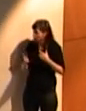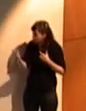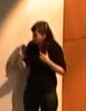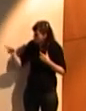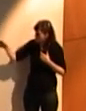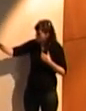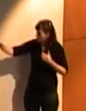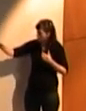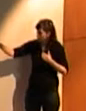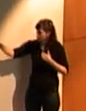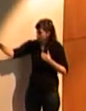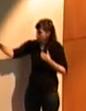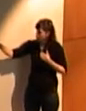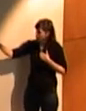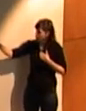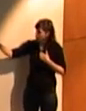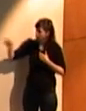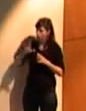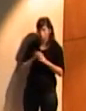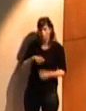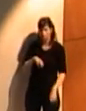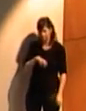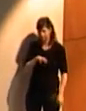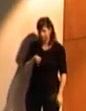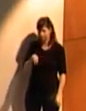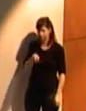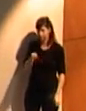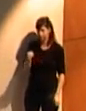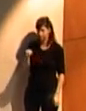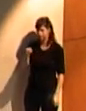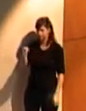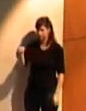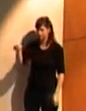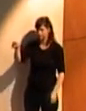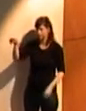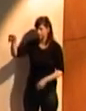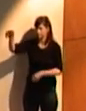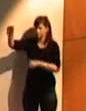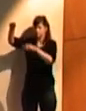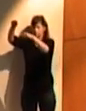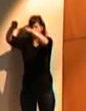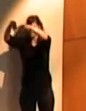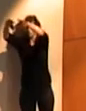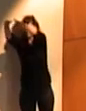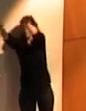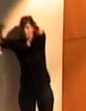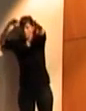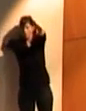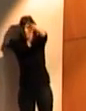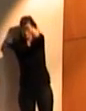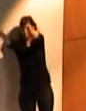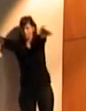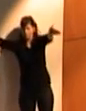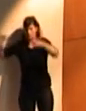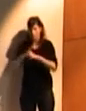un cheminement pour accéder à un point de vue, un observatoire. Et ce cheminement a été, plutôt que d'avoir une rampe et un escalier,